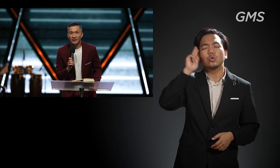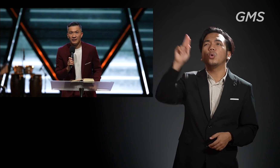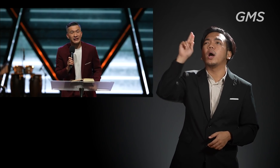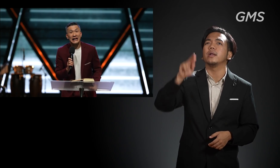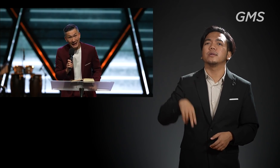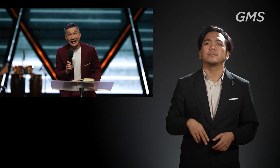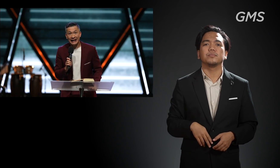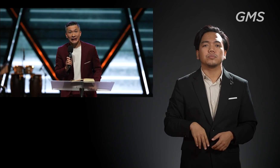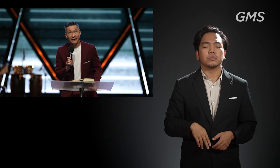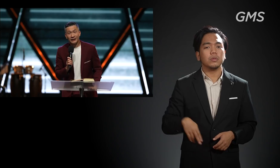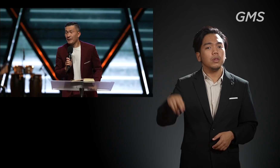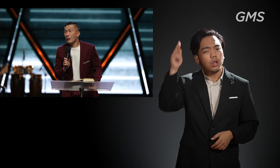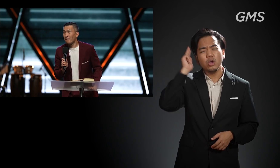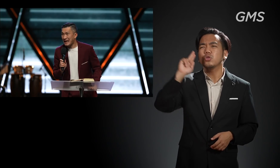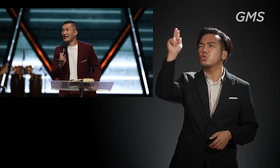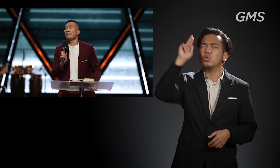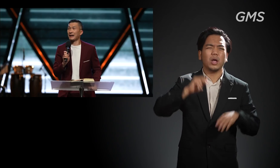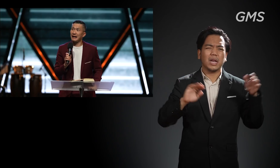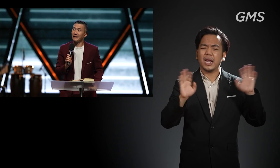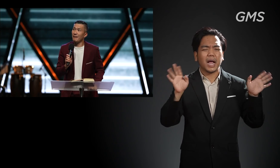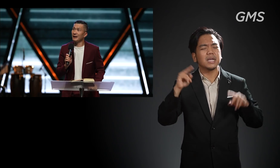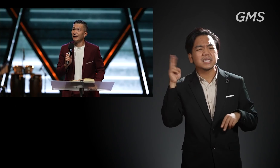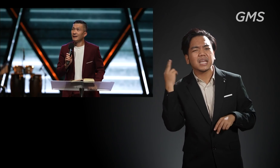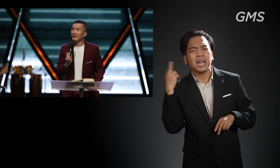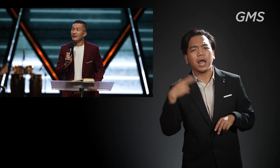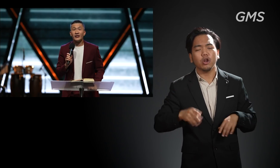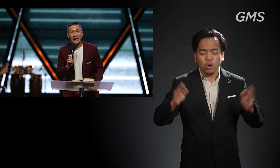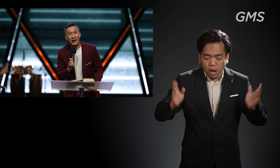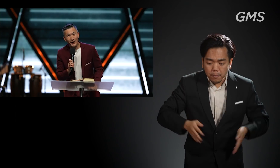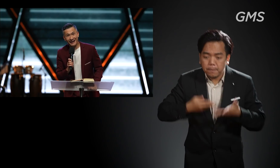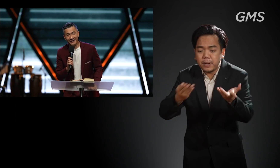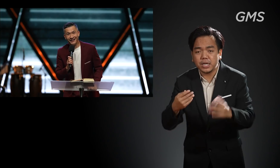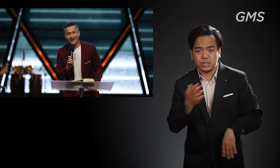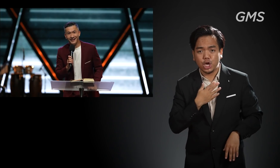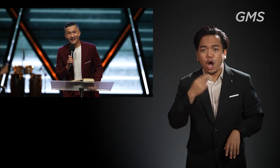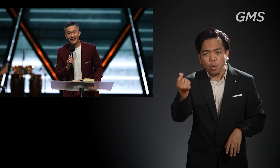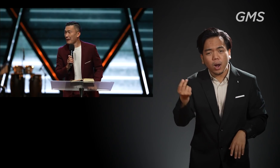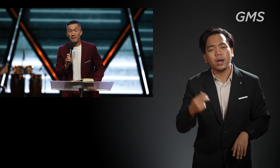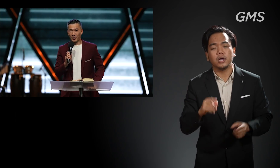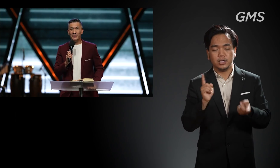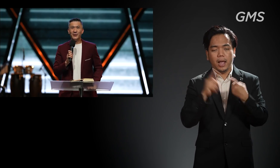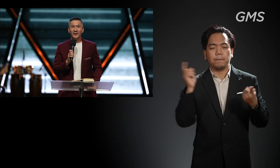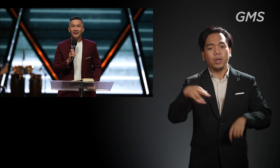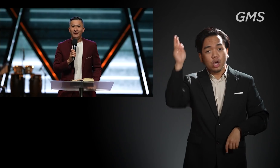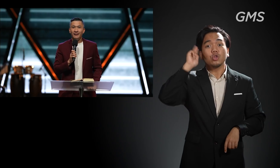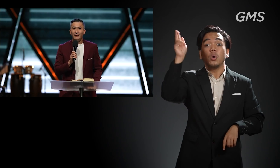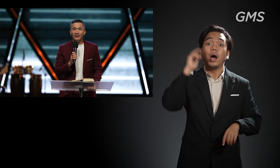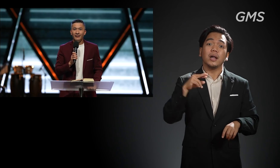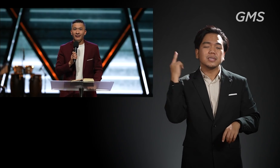memberkati secara materi. Tapi Tuhan pasti memberkati kami secara rohani. Kami